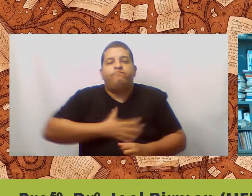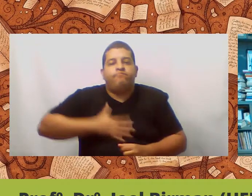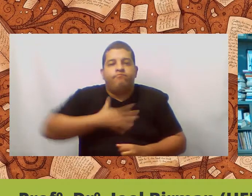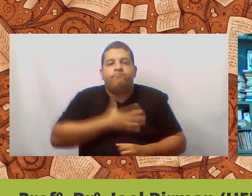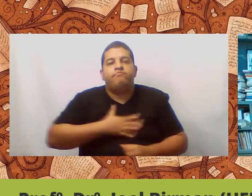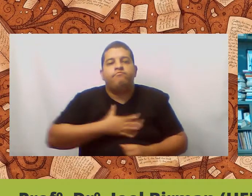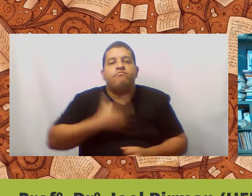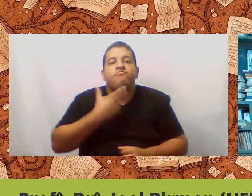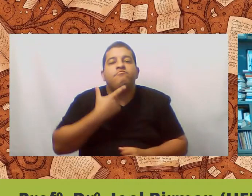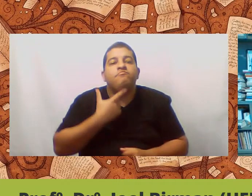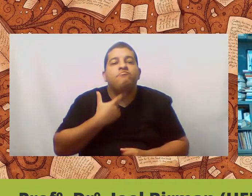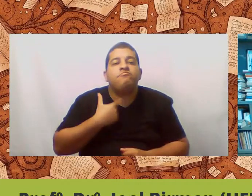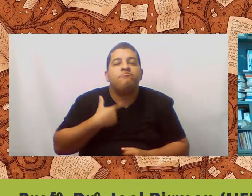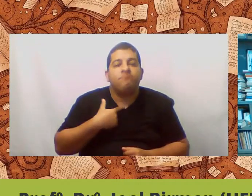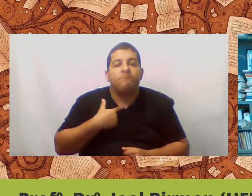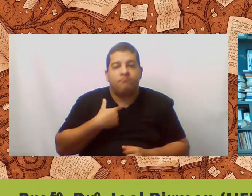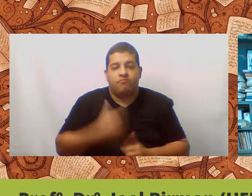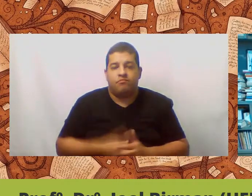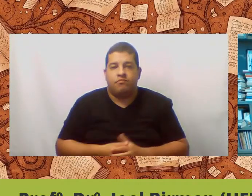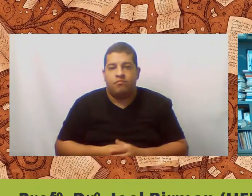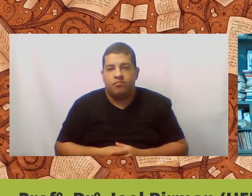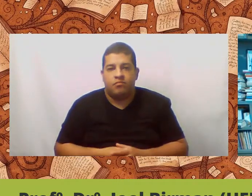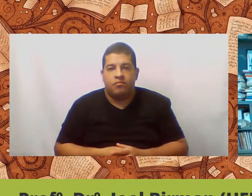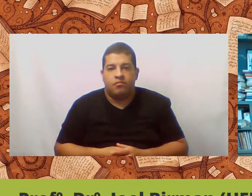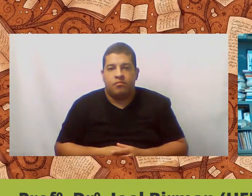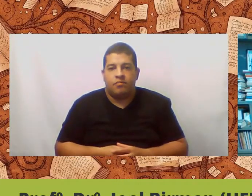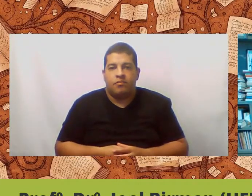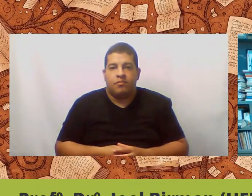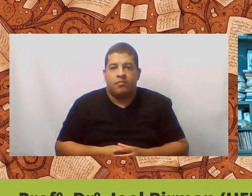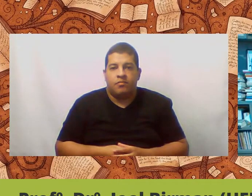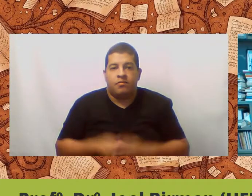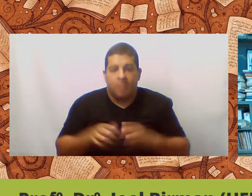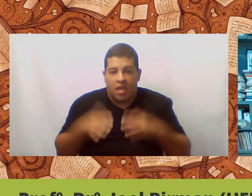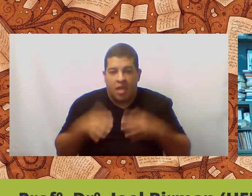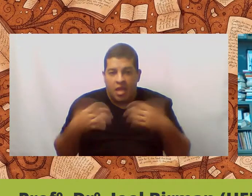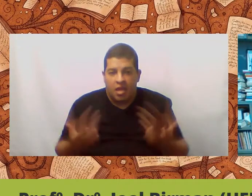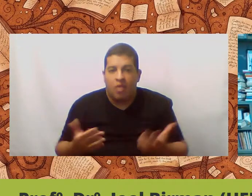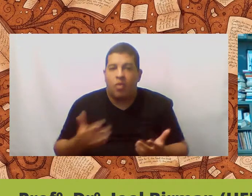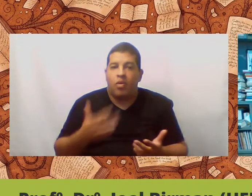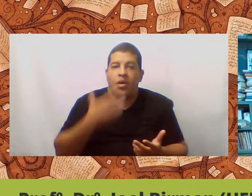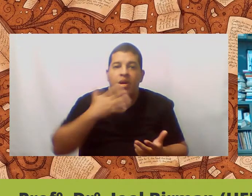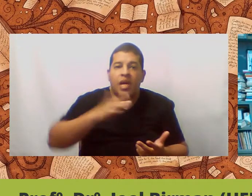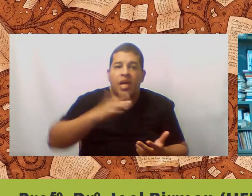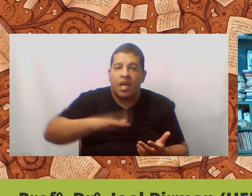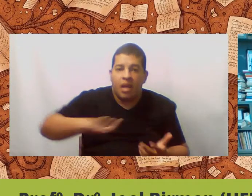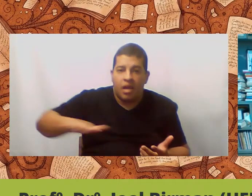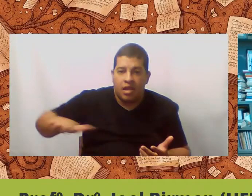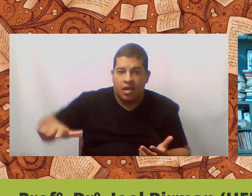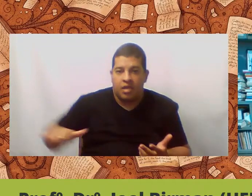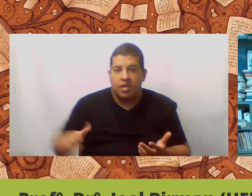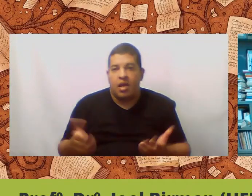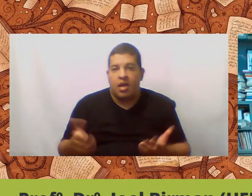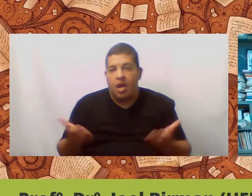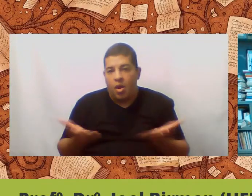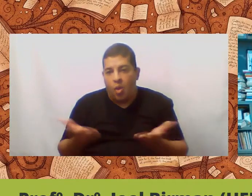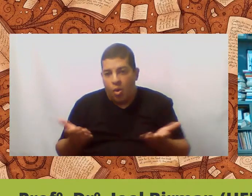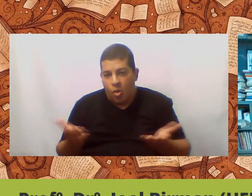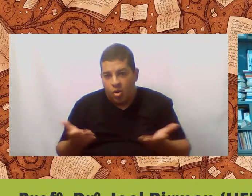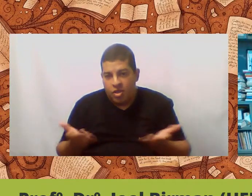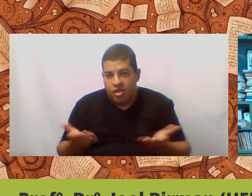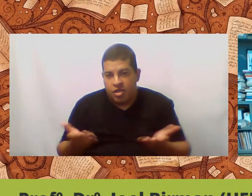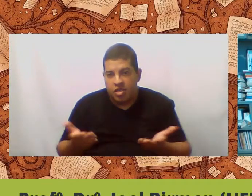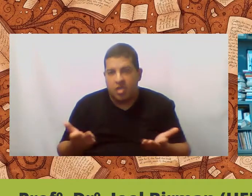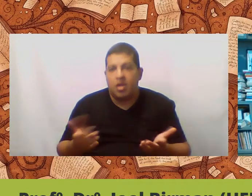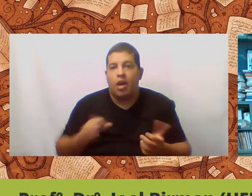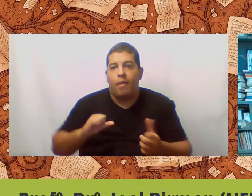desse delírio patriarcal. Né? Então, as crianças ocupam hoje o lugar que outrora era ocupado